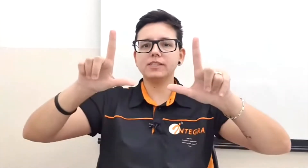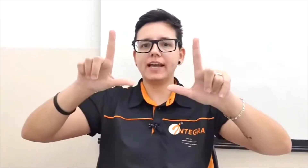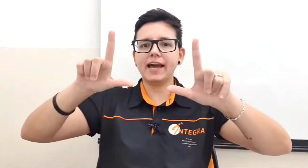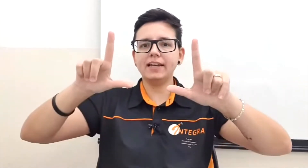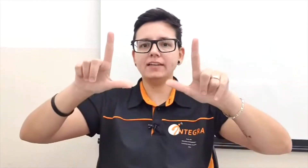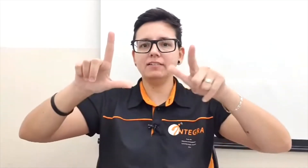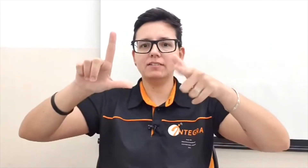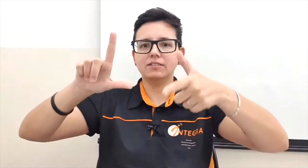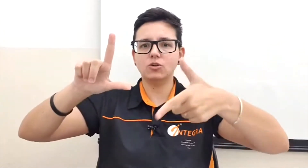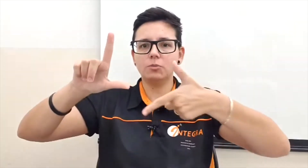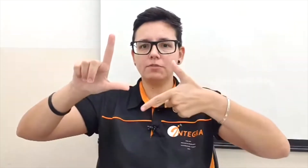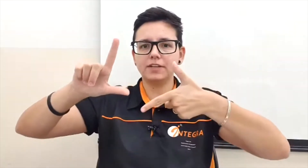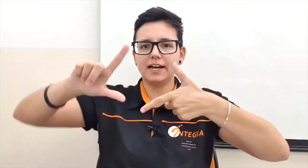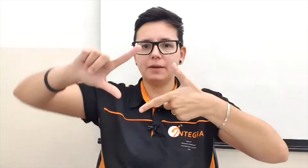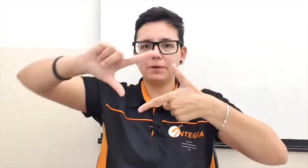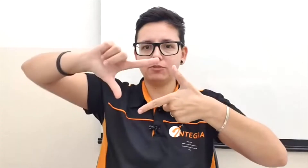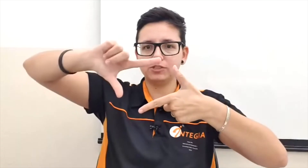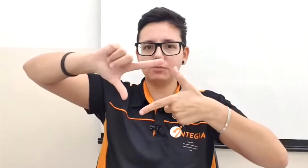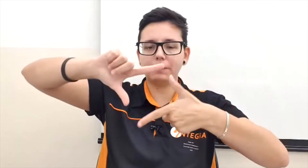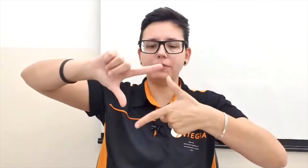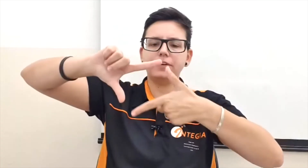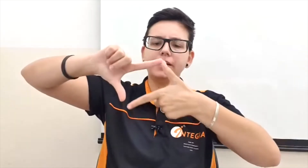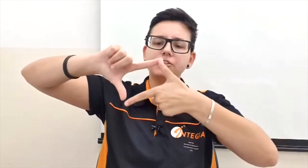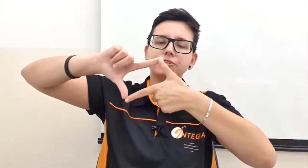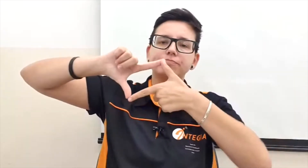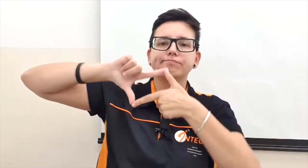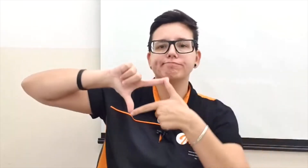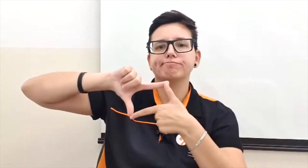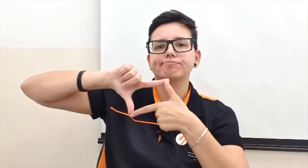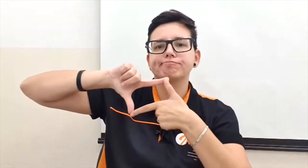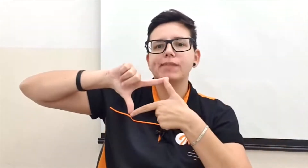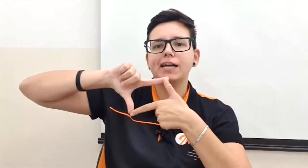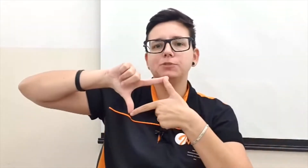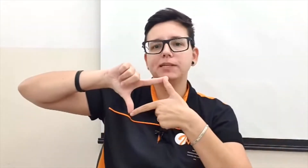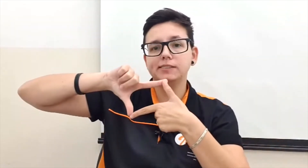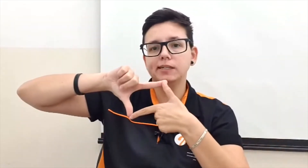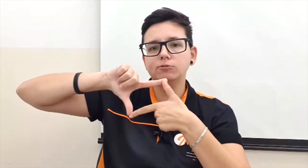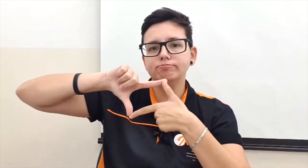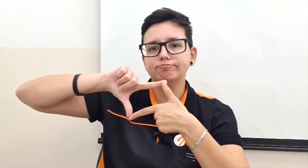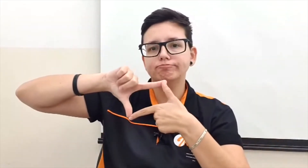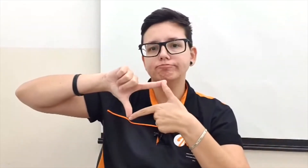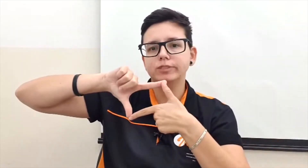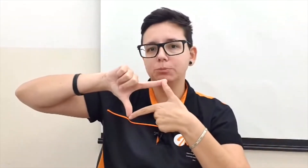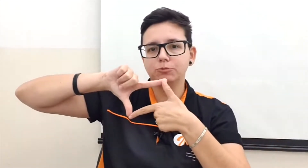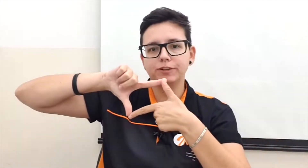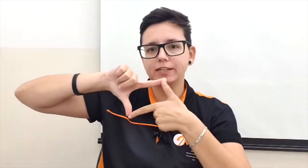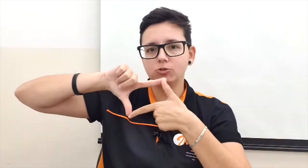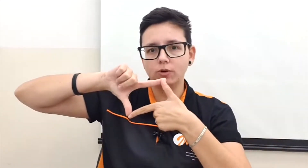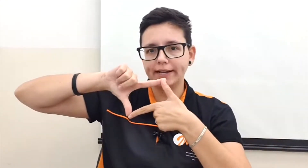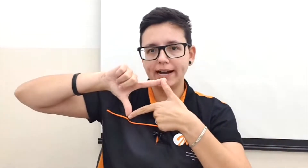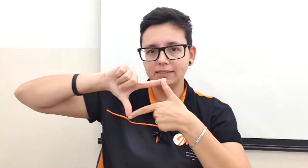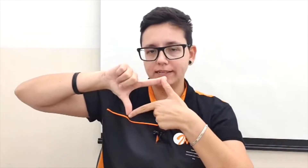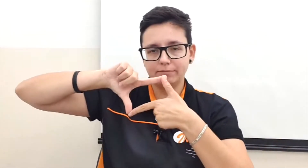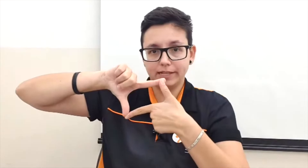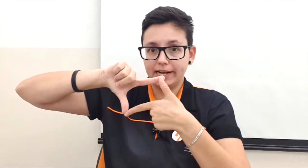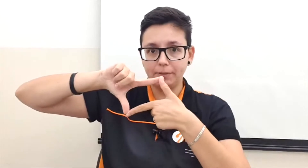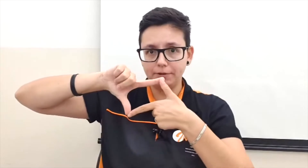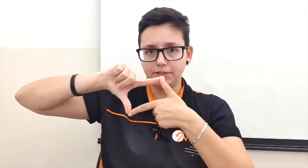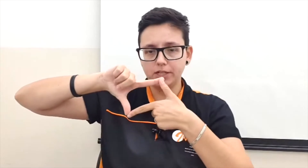em L, uma virada para você, uma para frente. A expressão, tipo, fica à toa em casa, né? Não tem nada para fazer, ó.